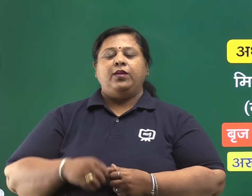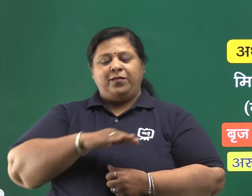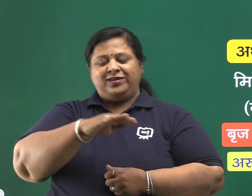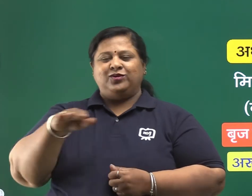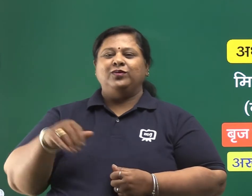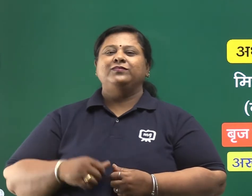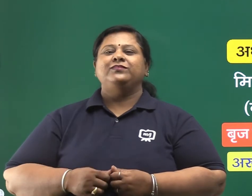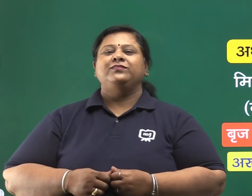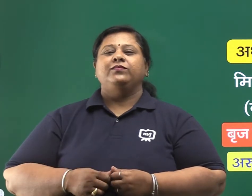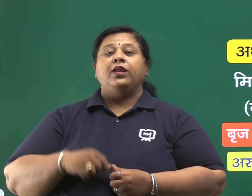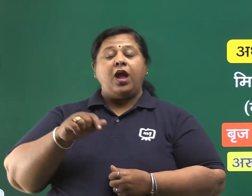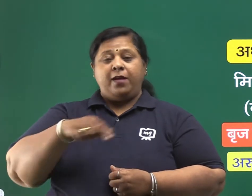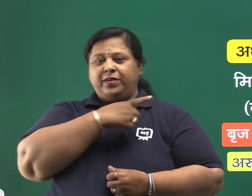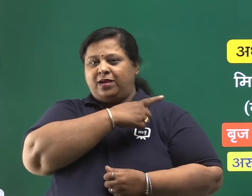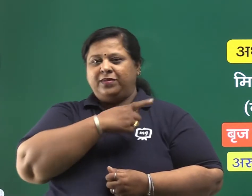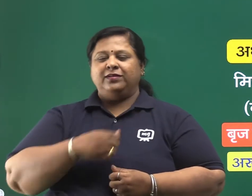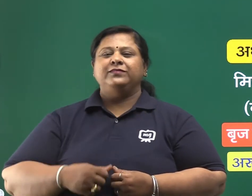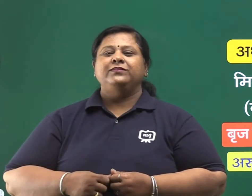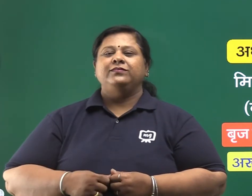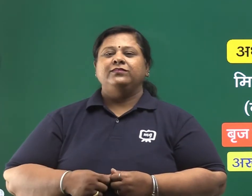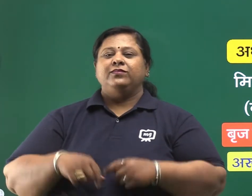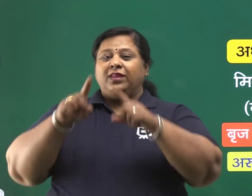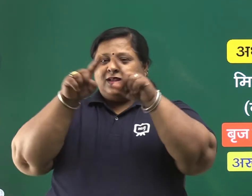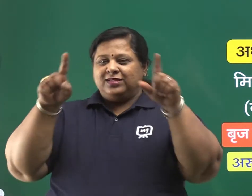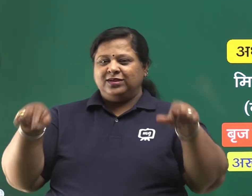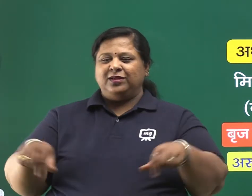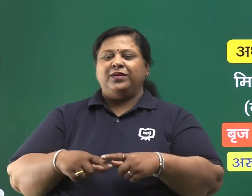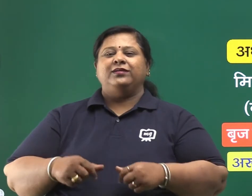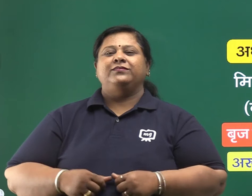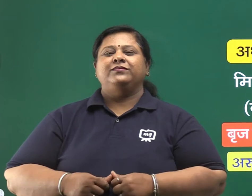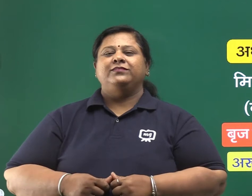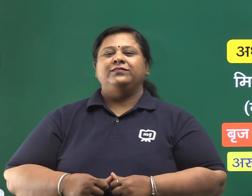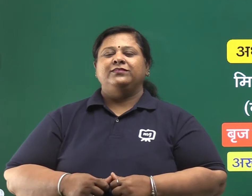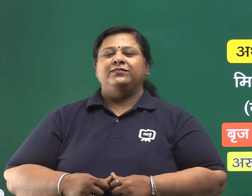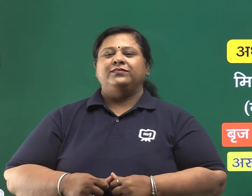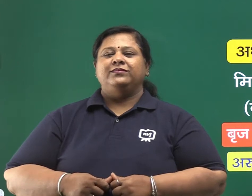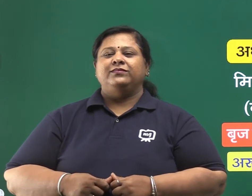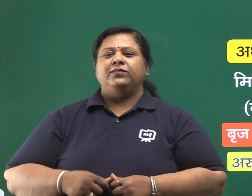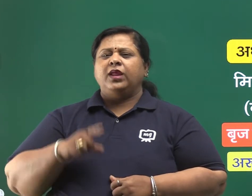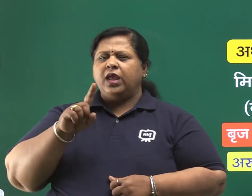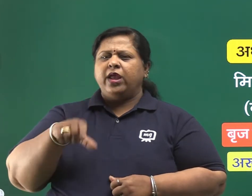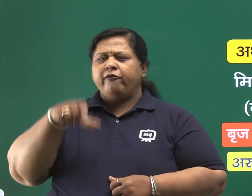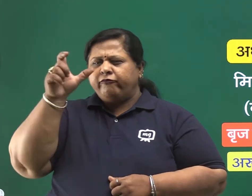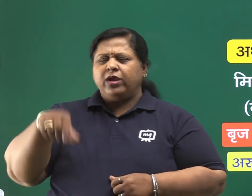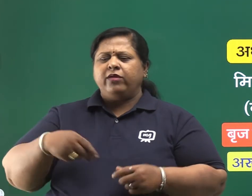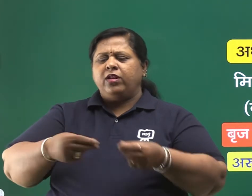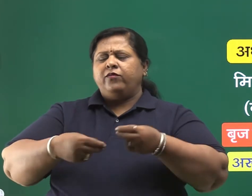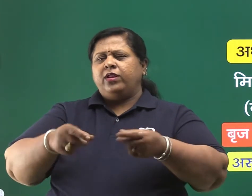बच्चों, आप यहाँ पर इस चित्र में एक फेरी वाले को